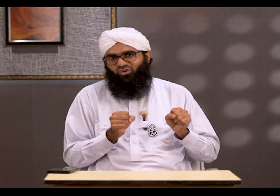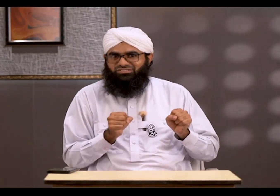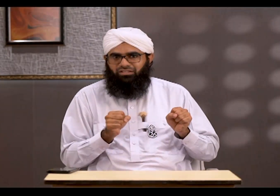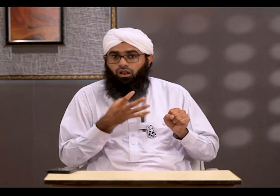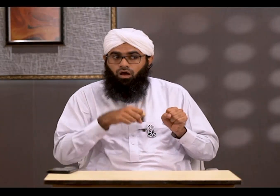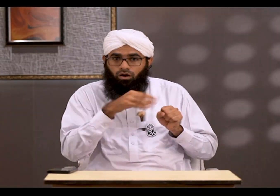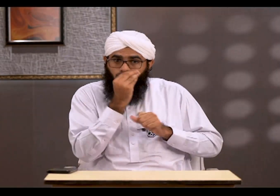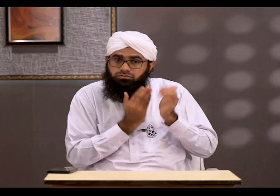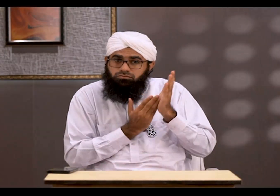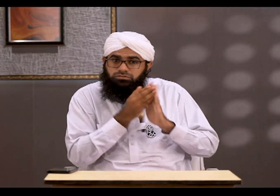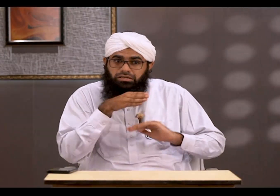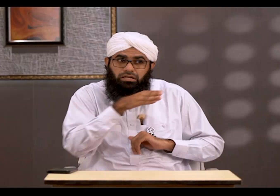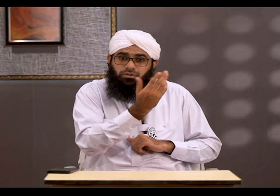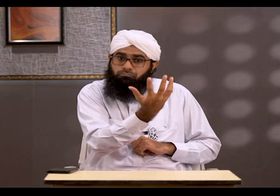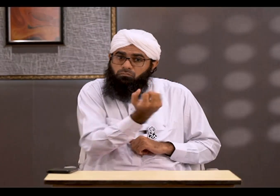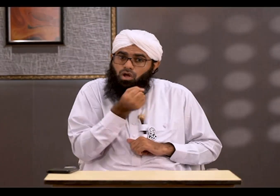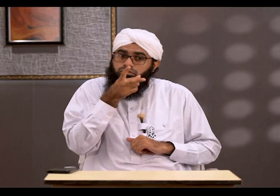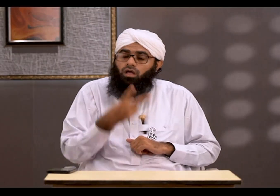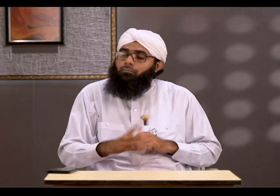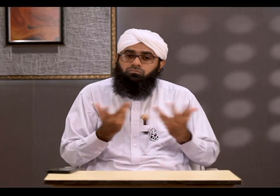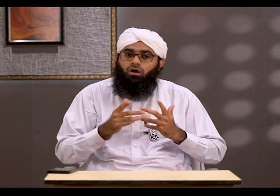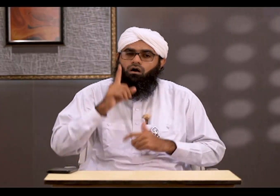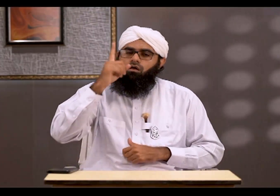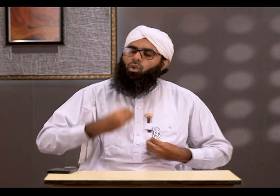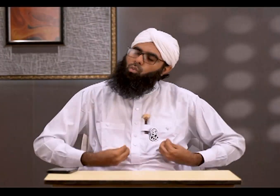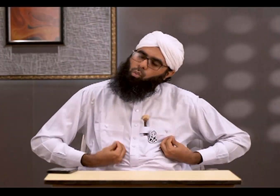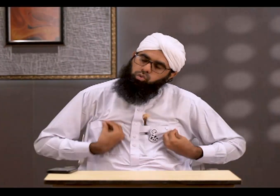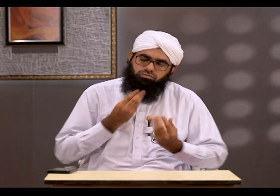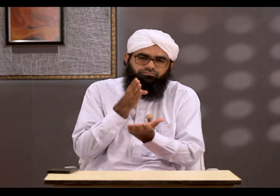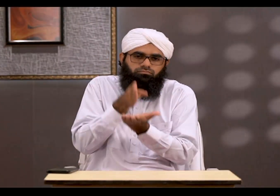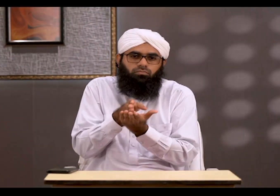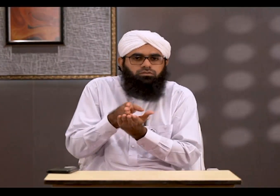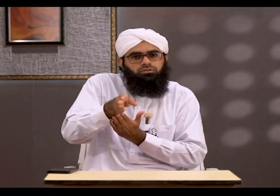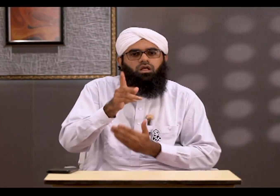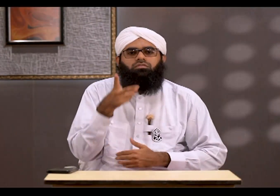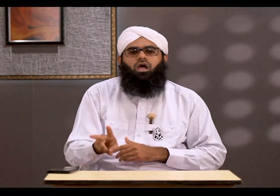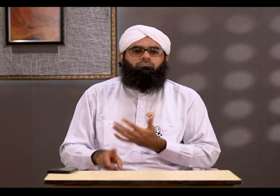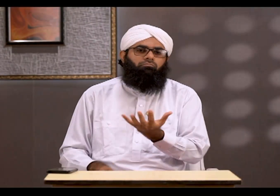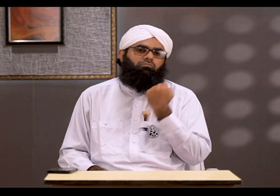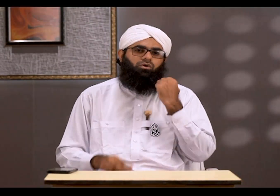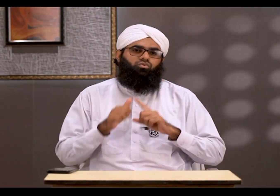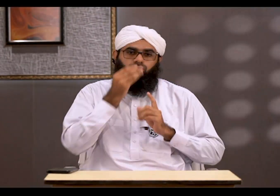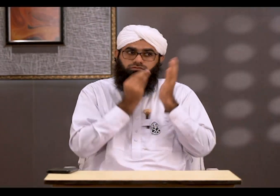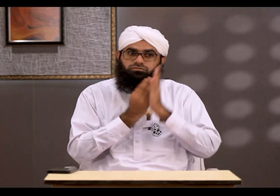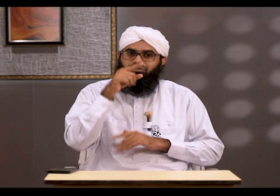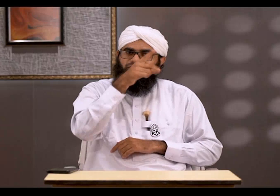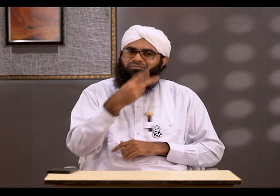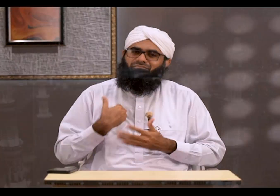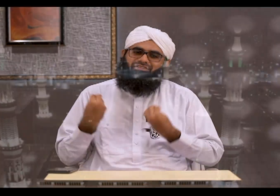پانے کے لیے ہمیں اپنے آپ کو اللہ پاک کی رضا کے کاموں میں لگانا ہوگا، تبھی انشاءاللہ جنت ہمارا ٹھکانہ ہوگا۔ صلو